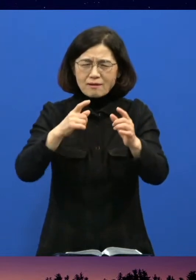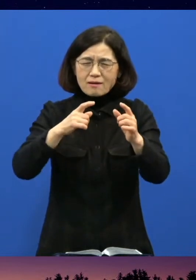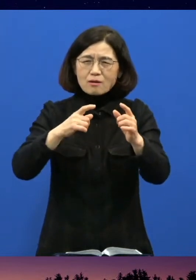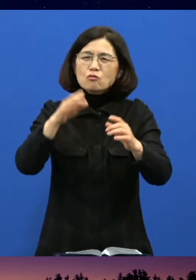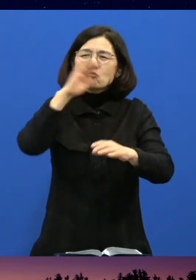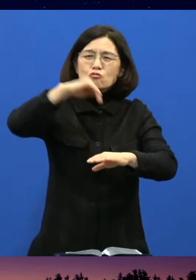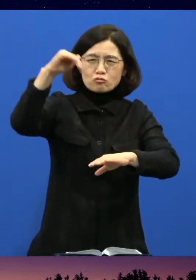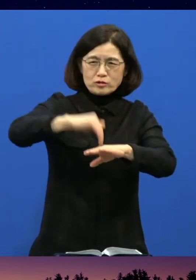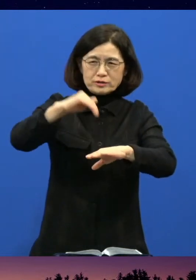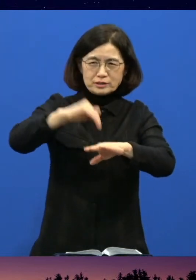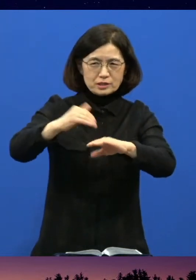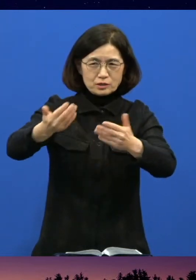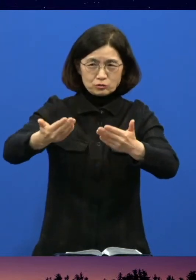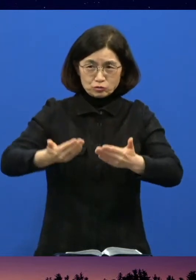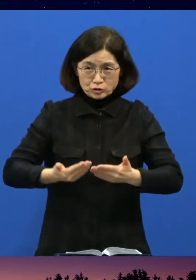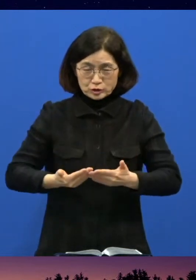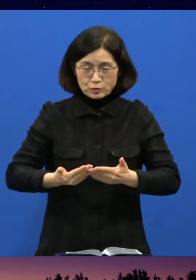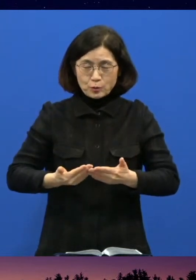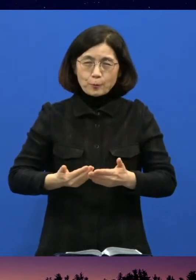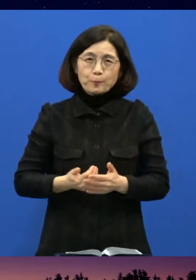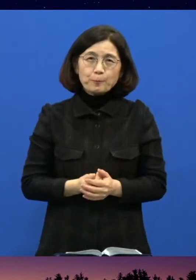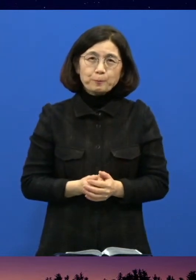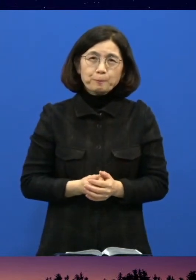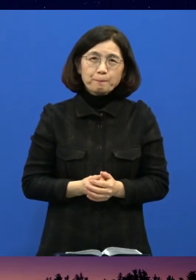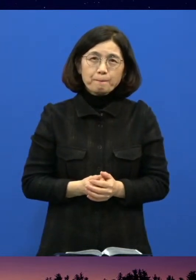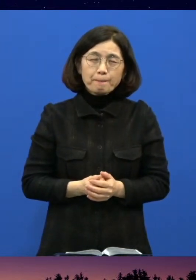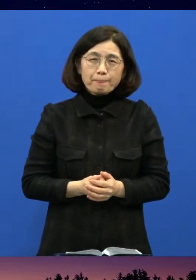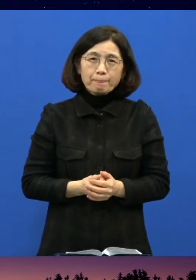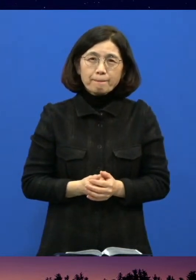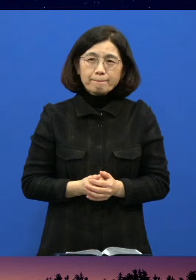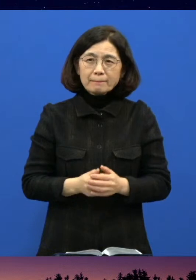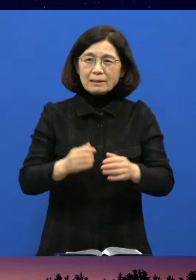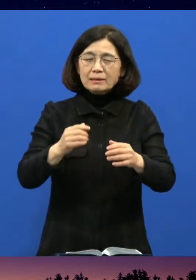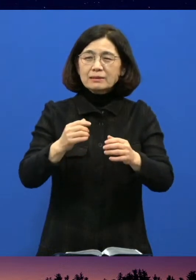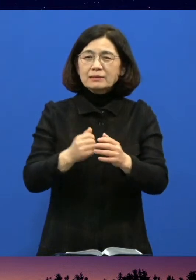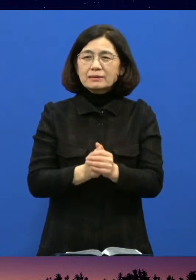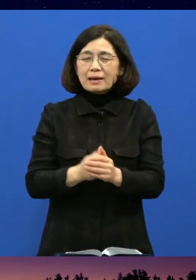만들어내시고, 그리고 어느 순간이 되면